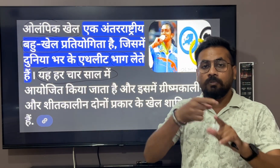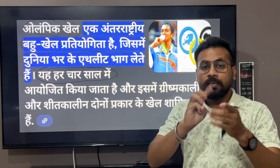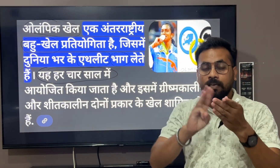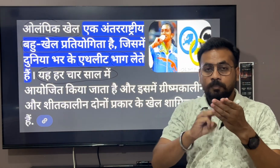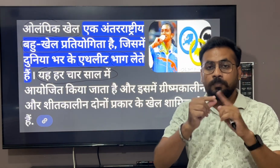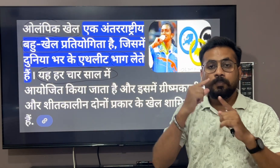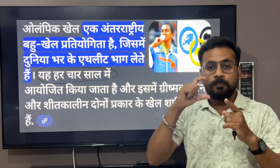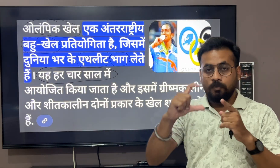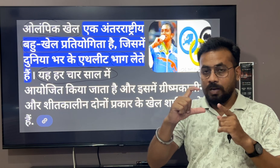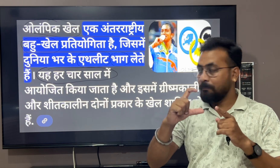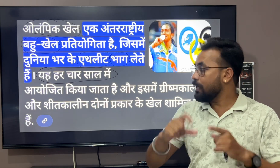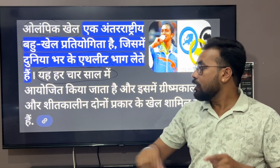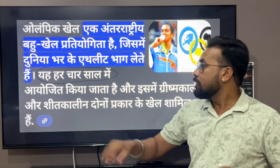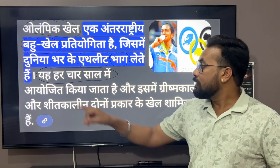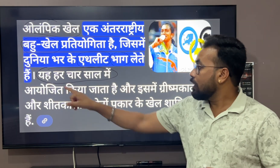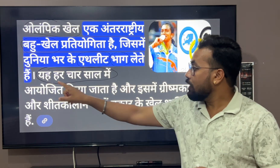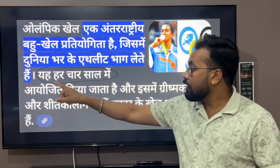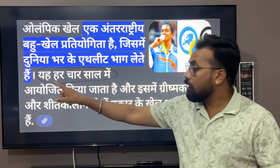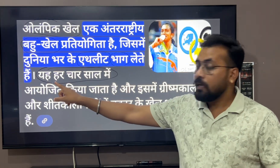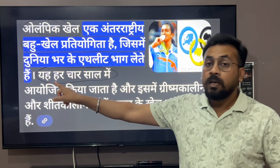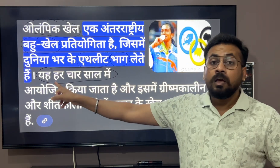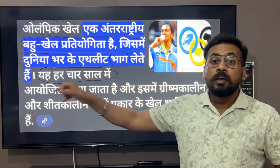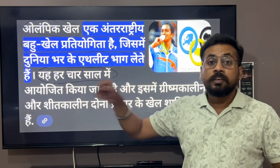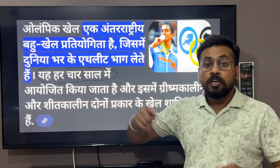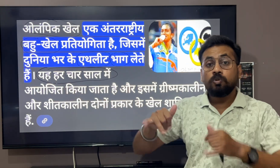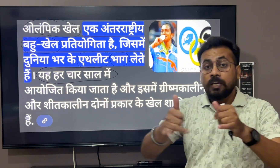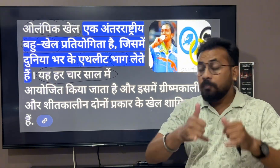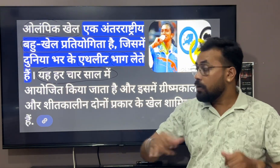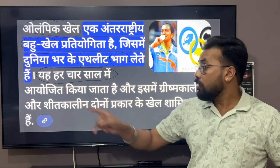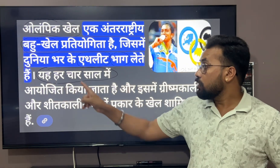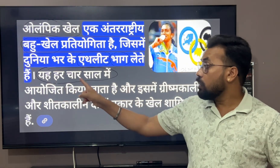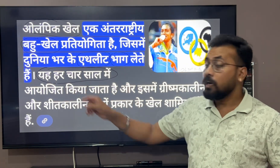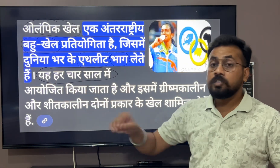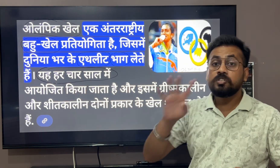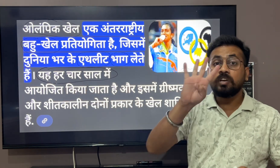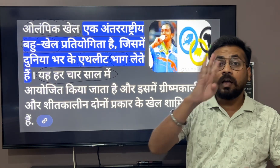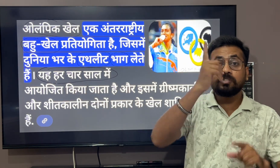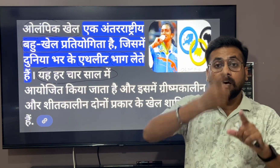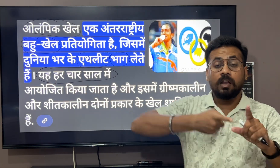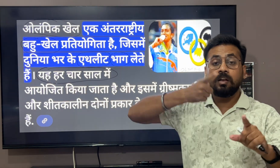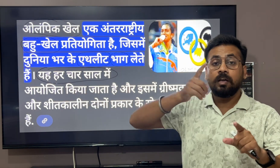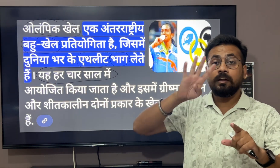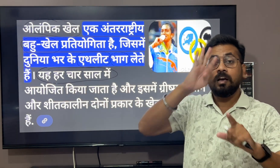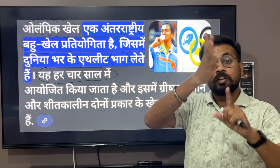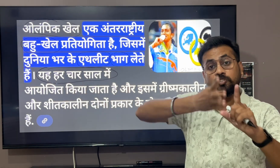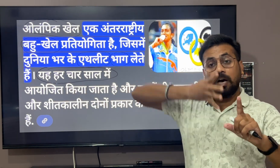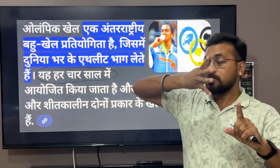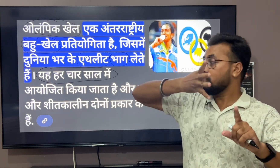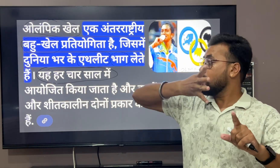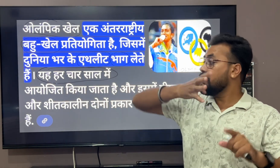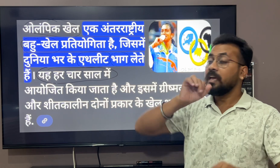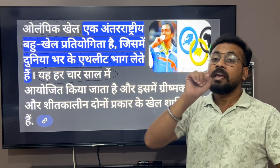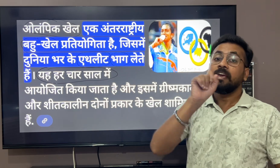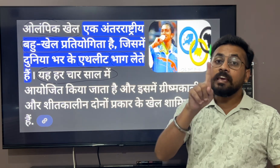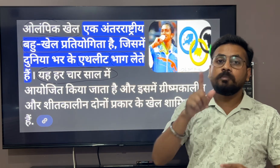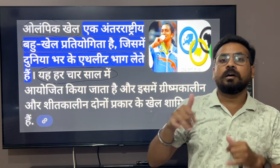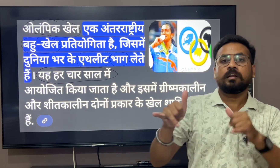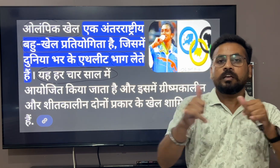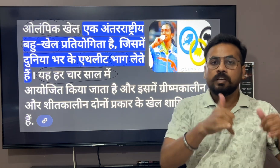OLYM ओलंपिक, ठीक है ना, यह जो गेम है ये हर 4 साल है ना, 4 साल में एक बार